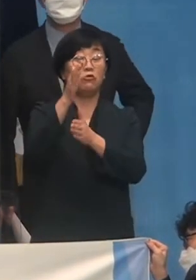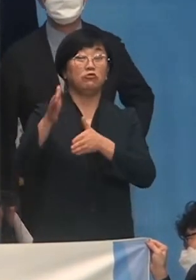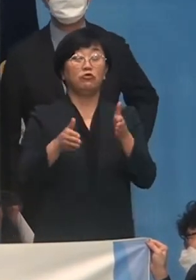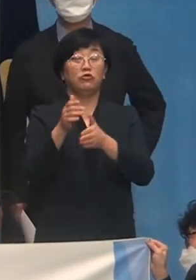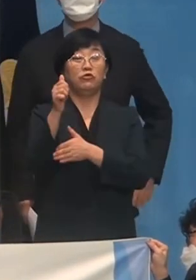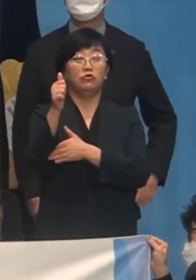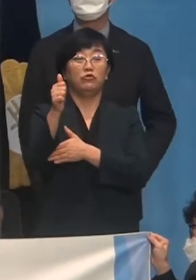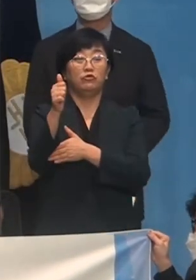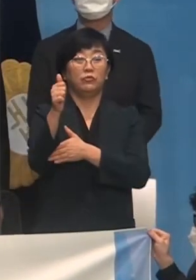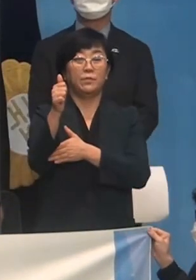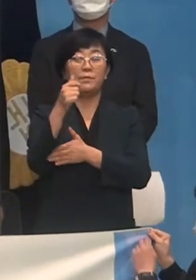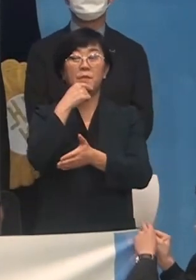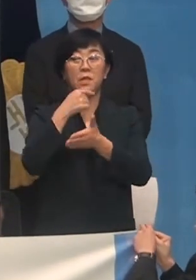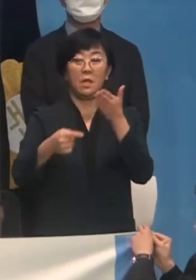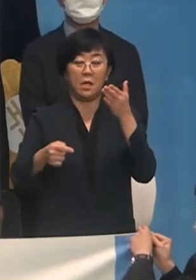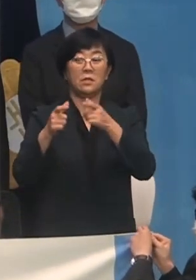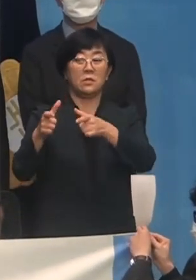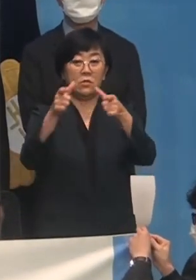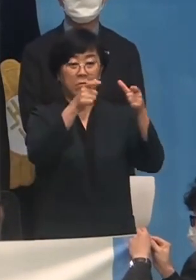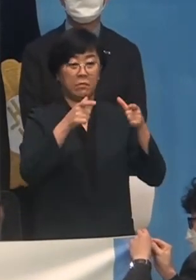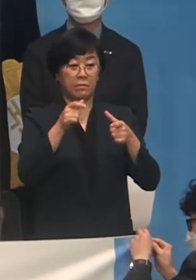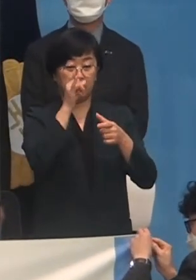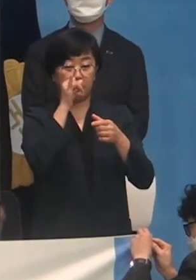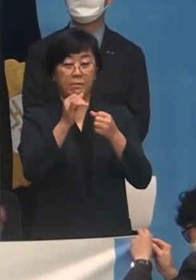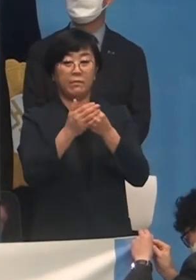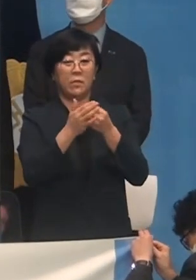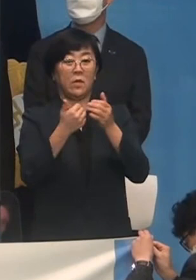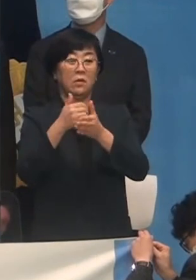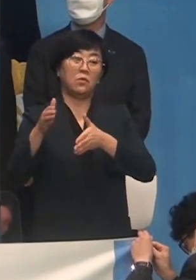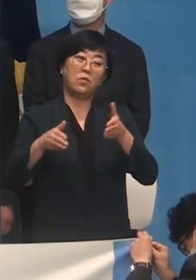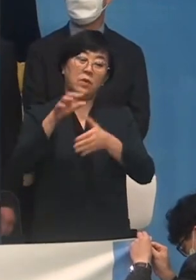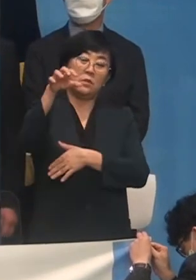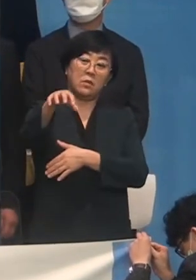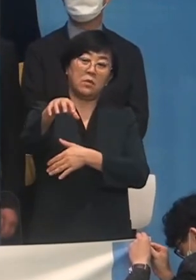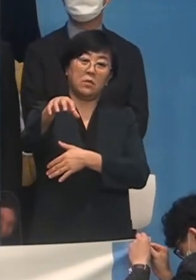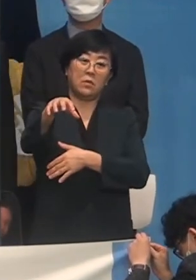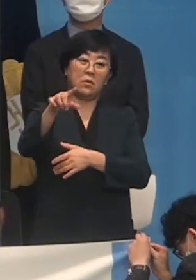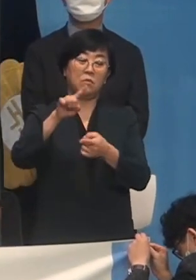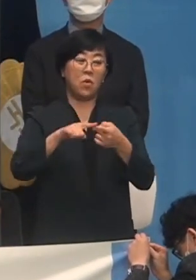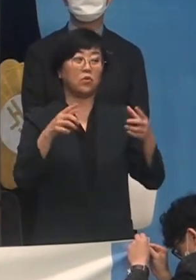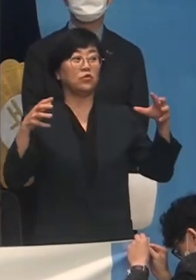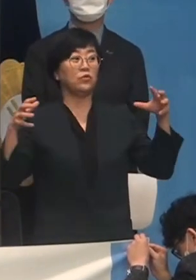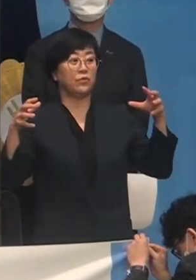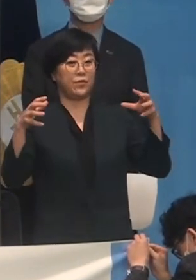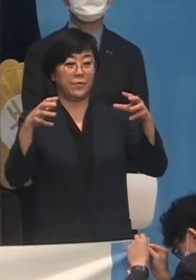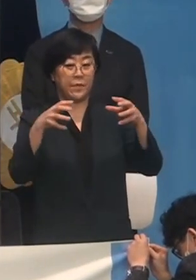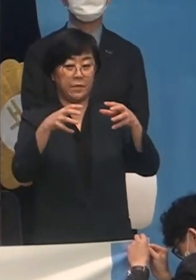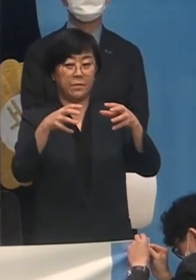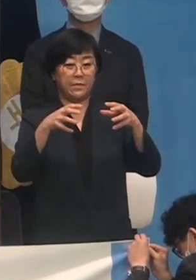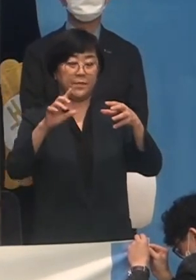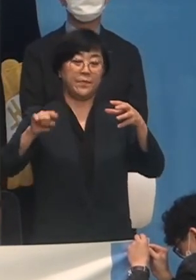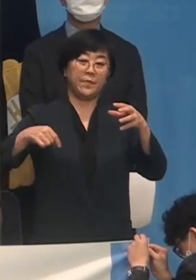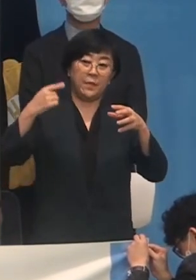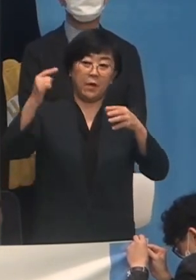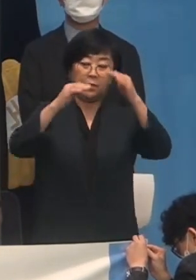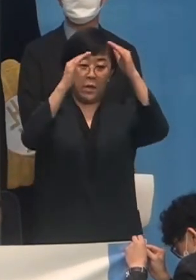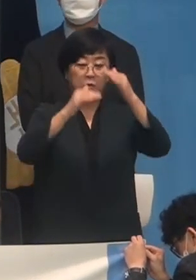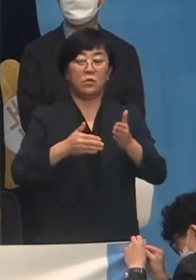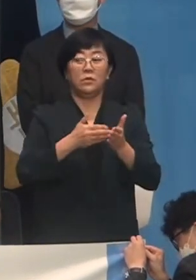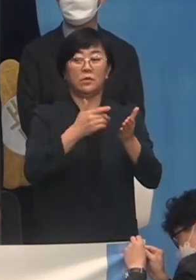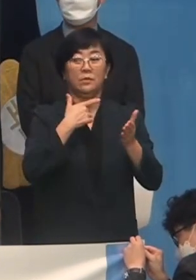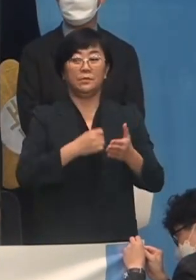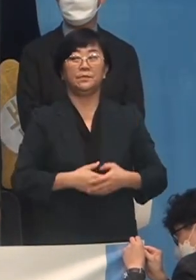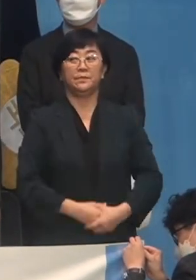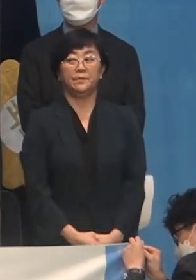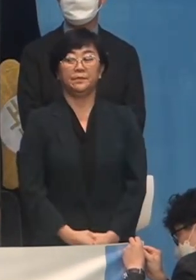부수님들이 피해 지역 시장 부수님들입니다. 그래서 도에서는 이걸 모두 종합해서 다음 사항을 요청을